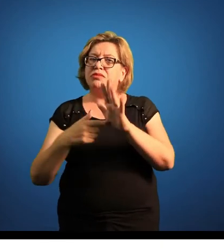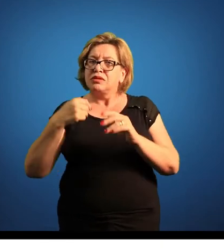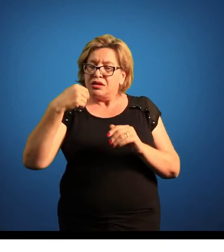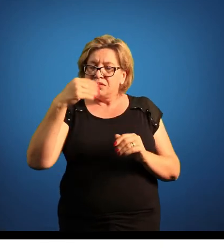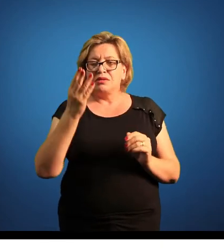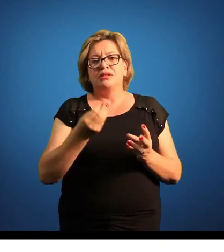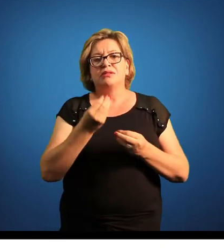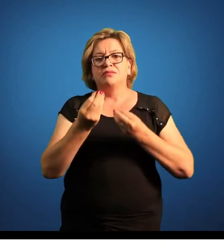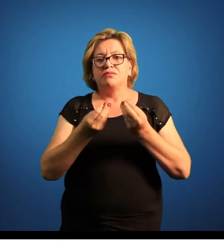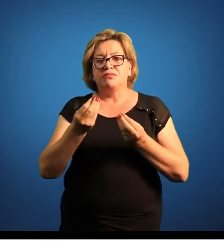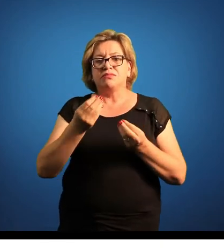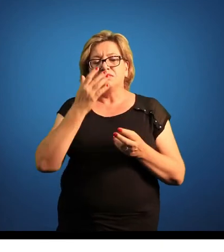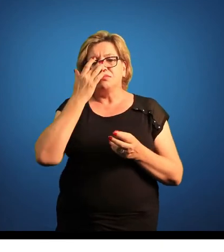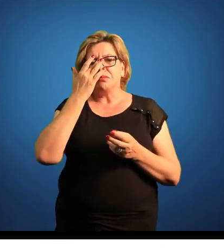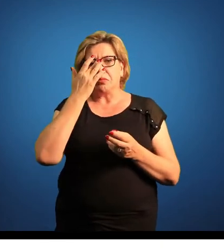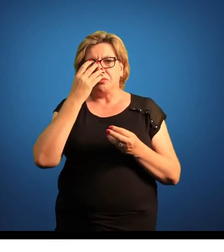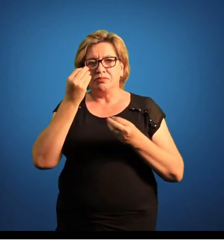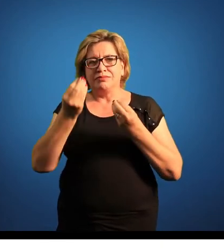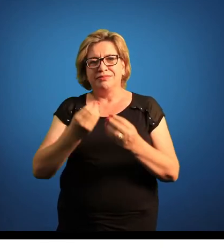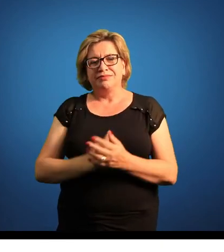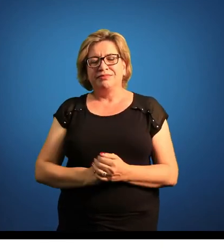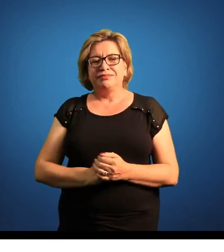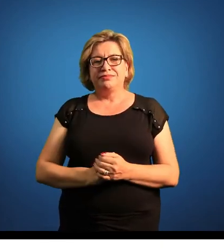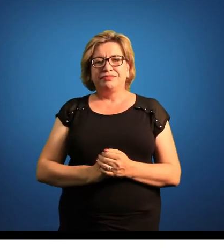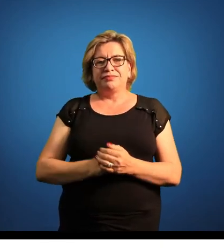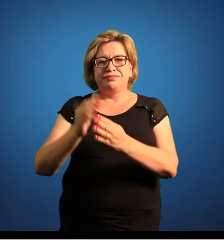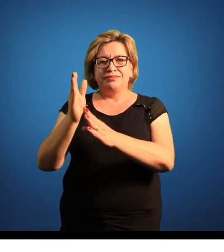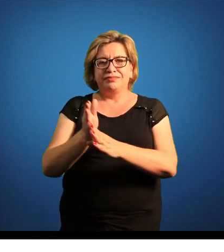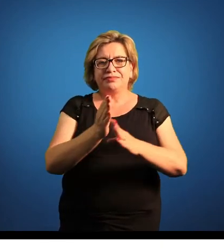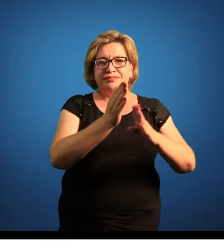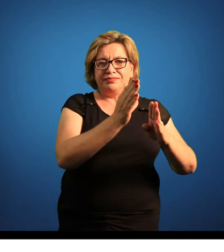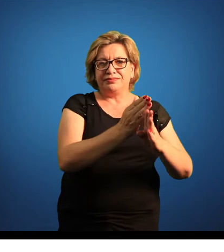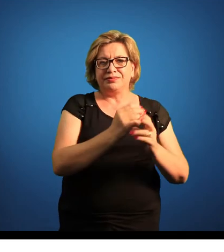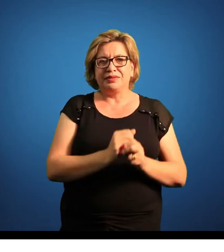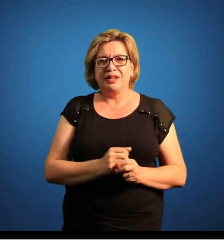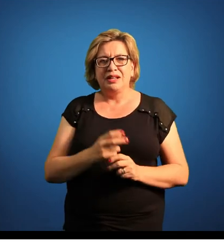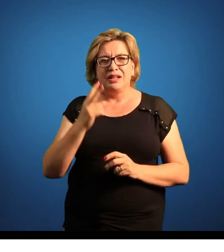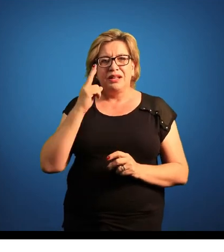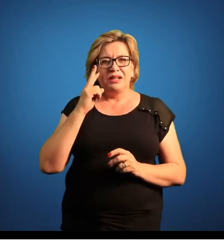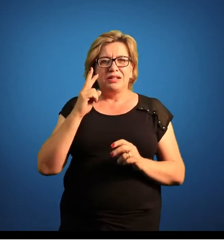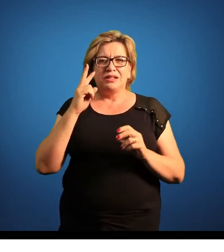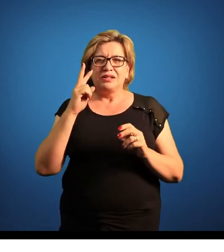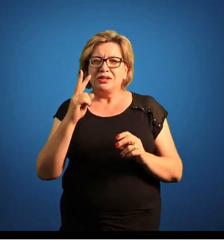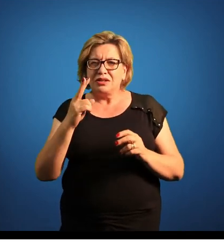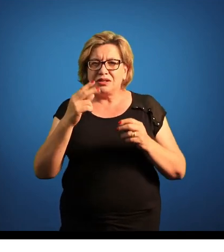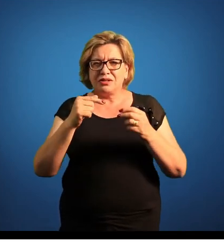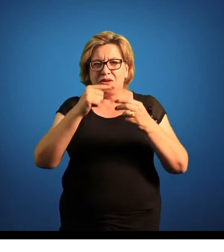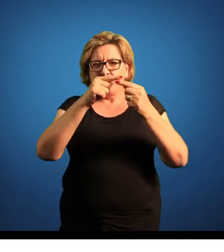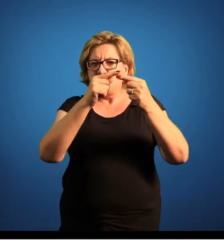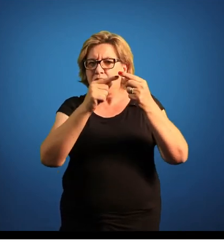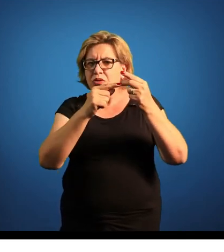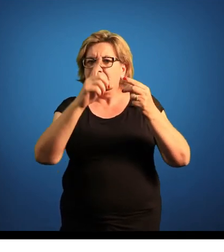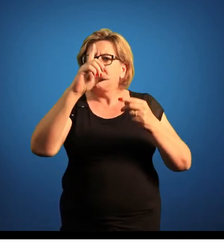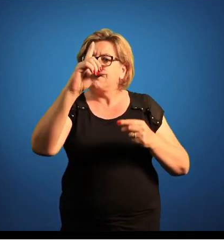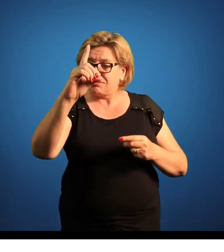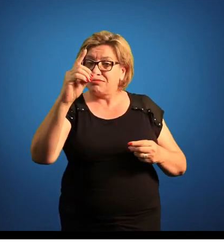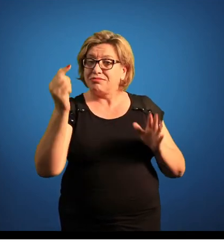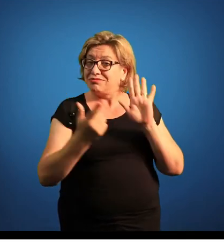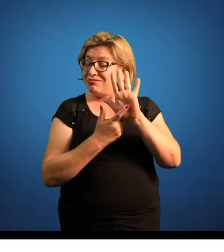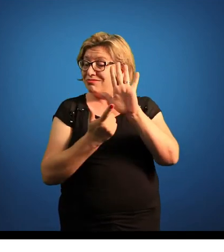com uma frequência superior aos demais. Vamos analisar a nossa quarta situação aqui, a letra